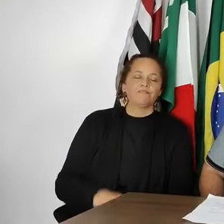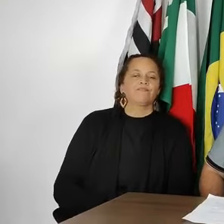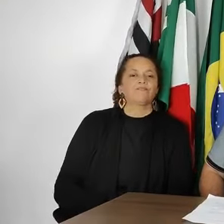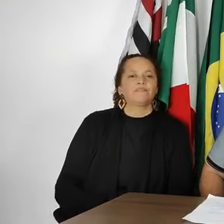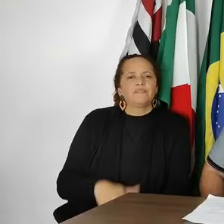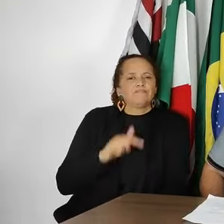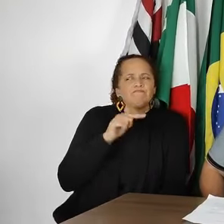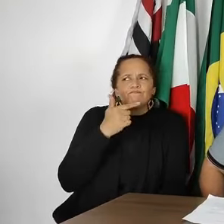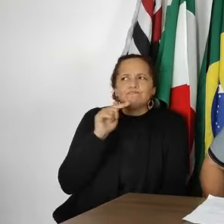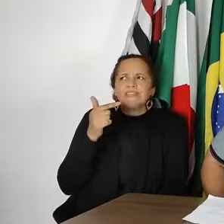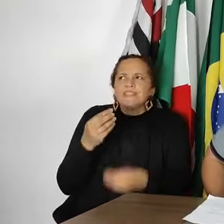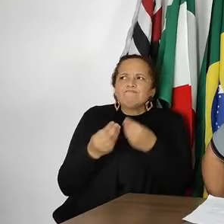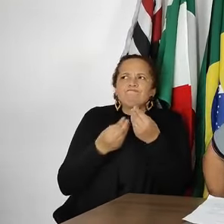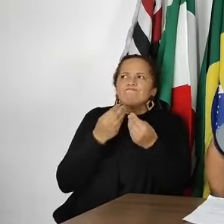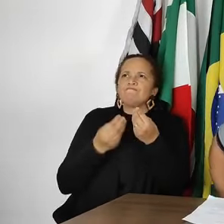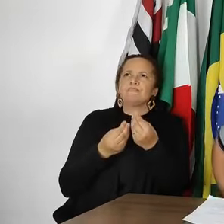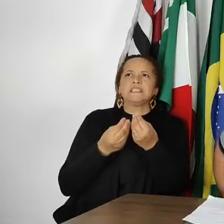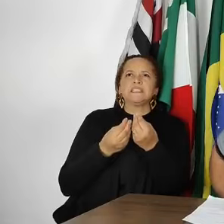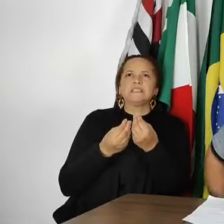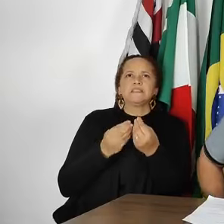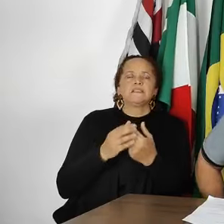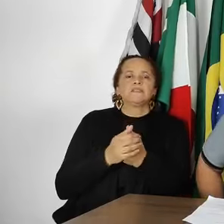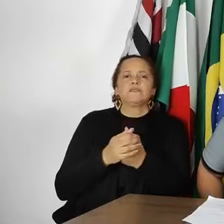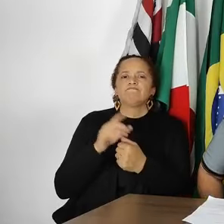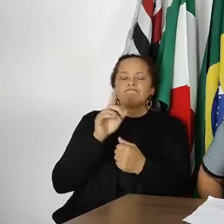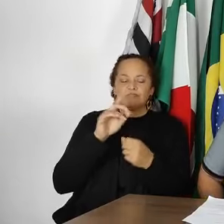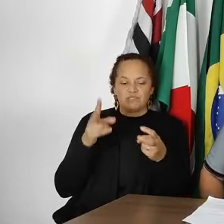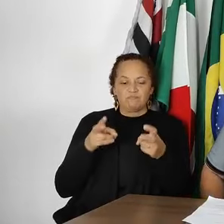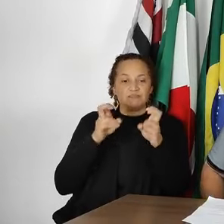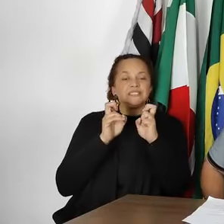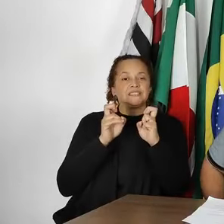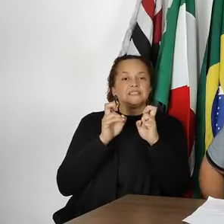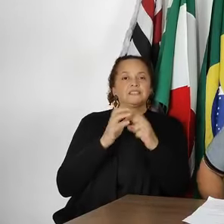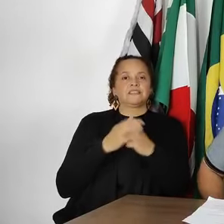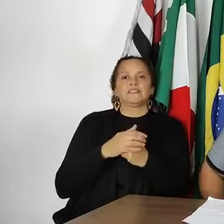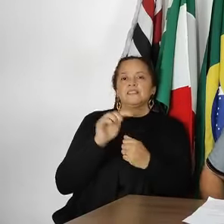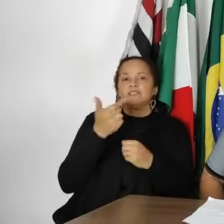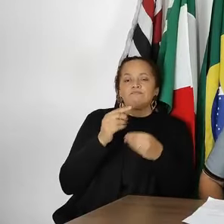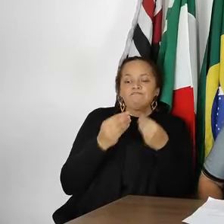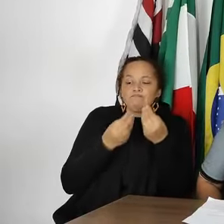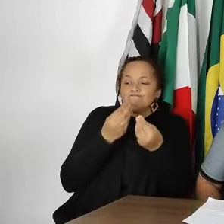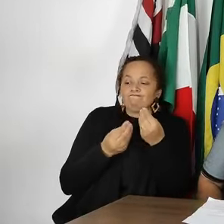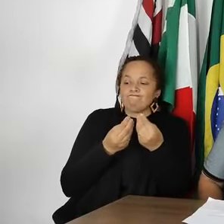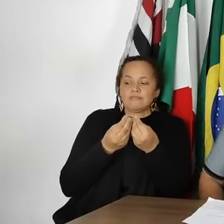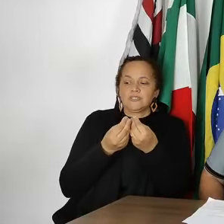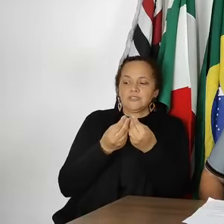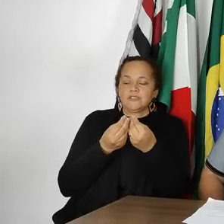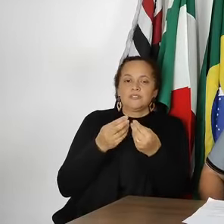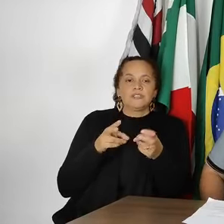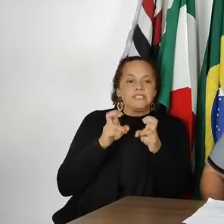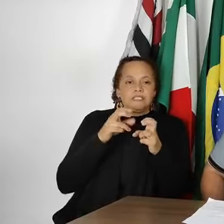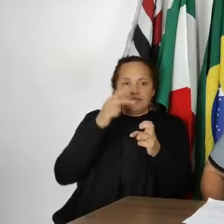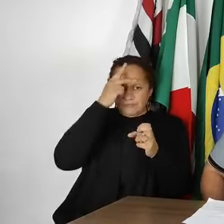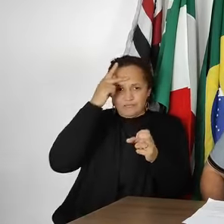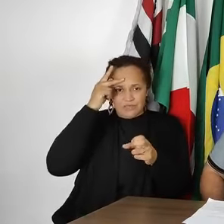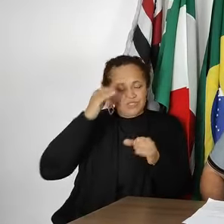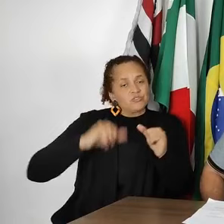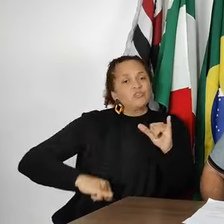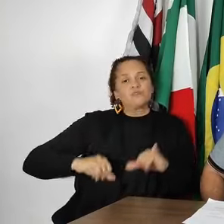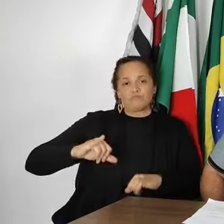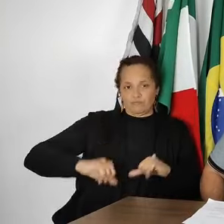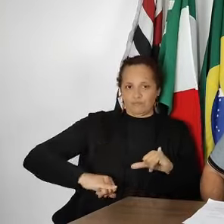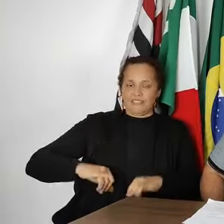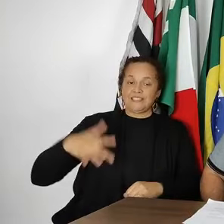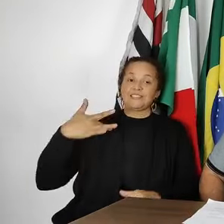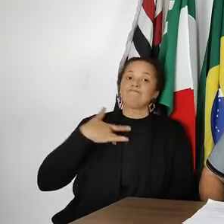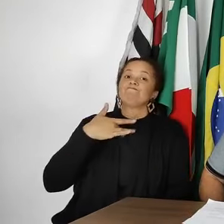não tem como a gente não perceber, não ver como isso tem mudado, tem afetado as pessoas, né? Que é, na verdade, a